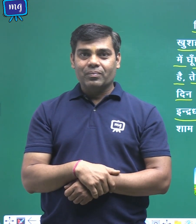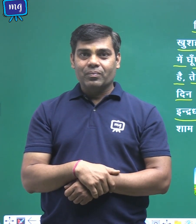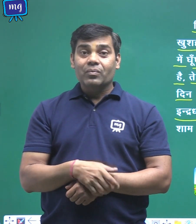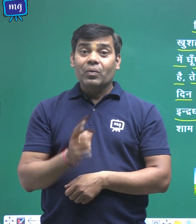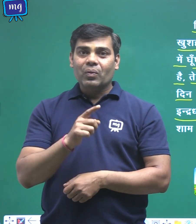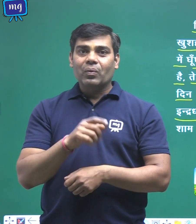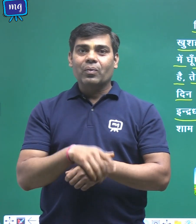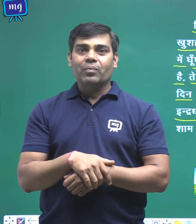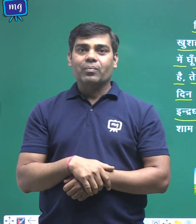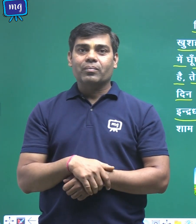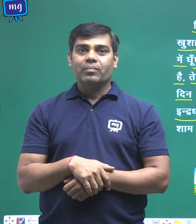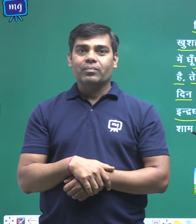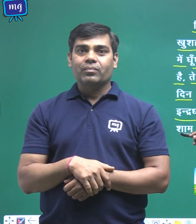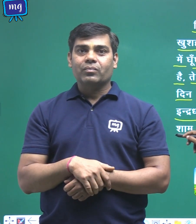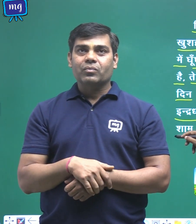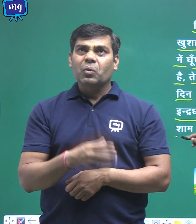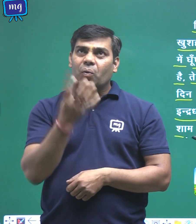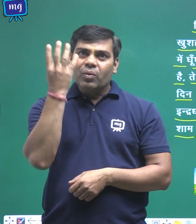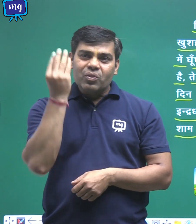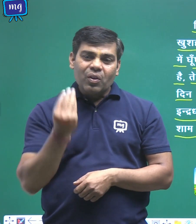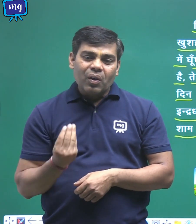तो शाम को